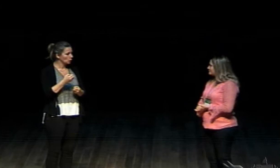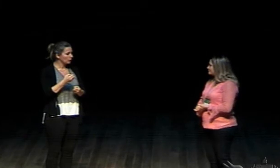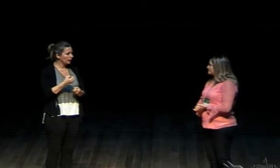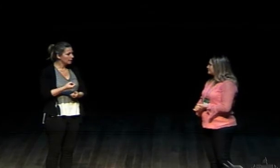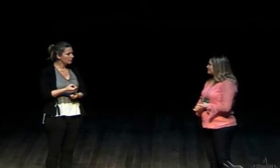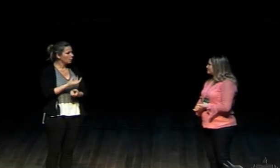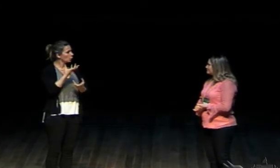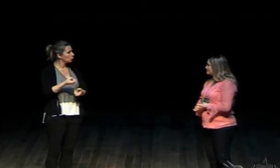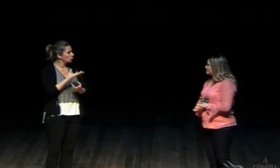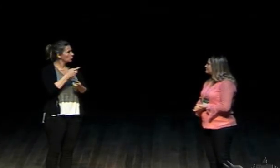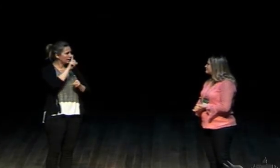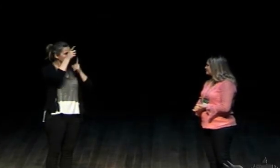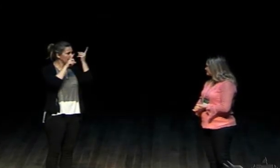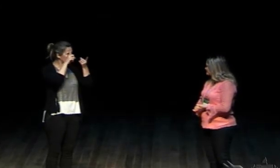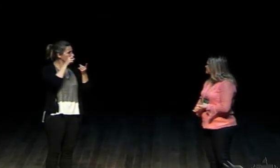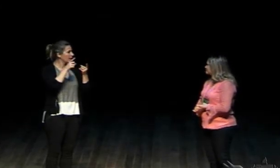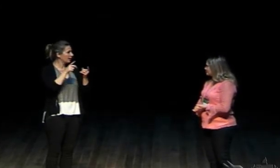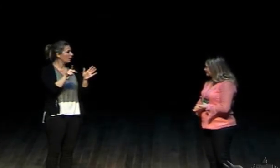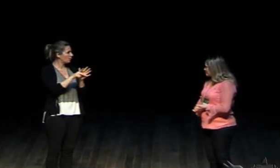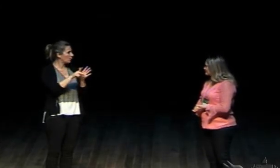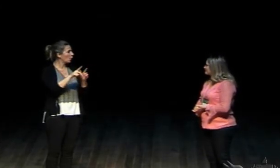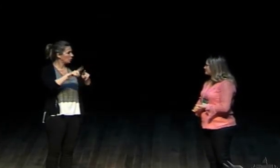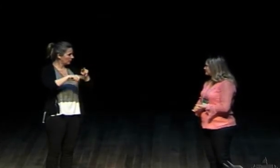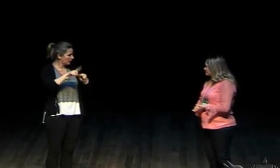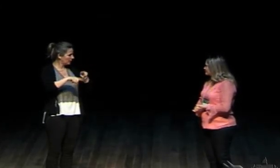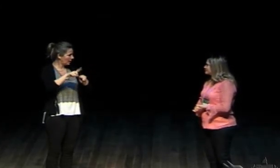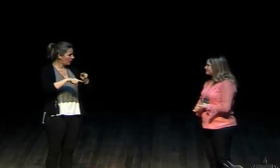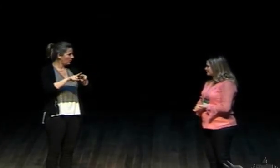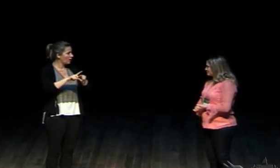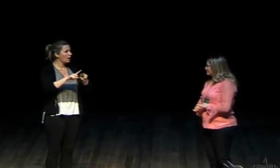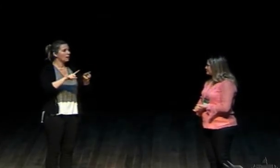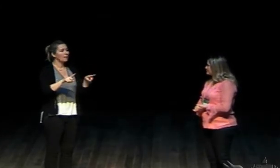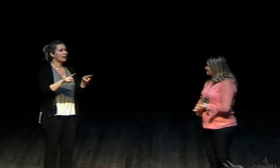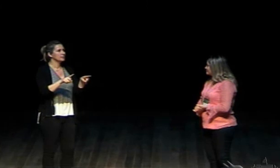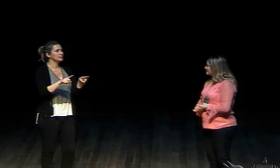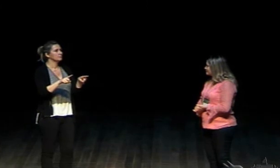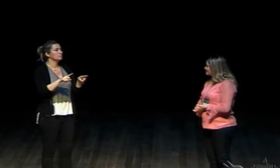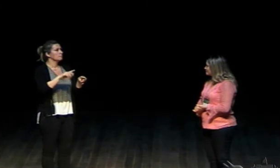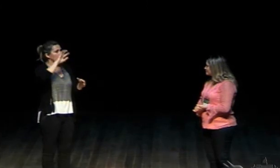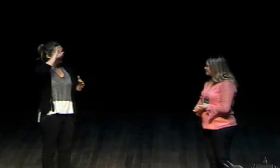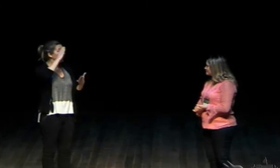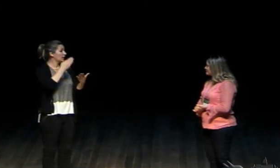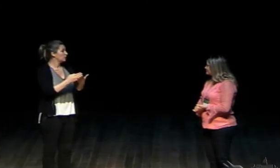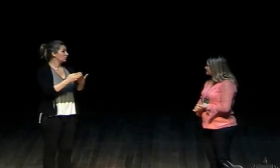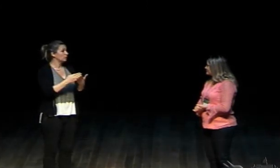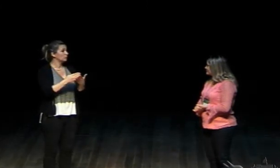Essa também é uma dificuldade. Na verdade, faltam materiais que possam, de certa forma, estimular essa criatividade